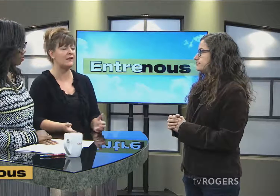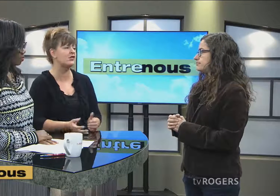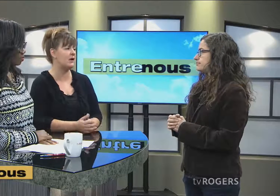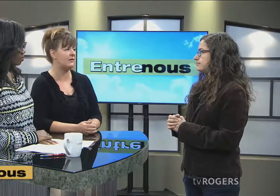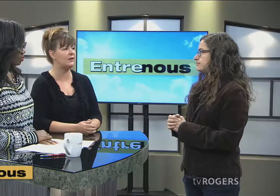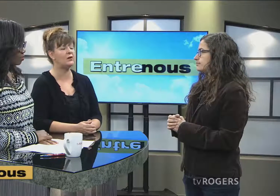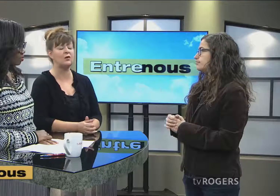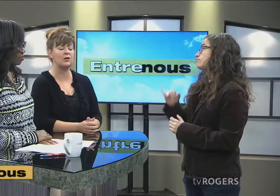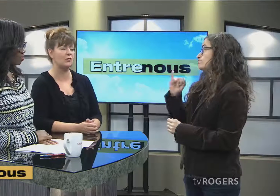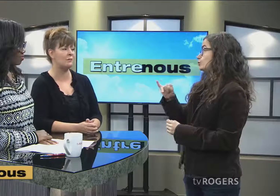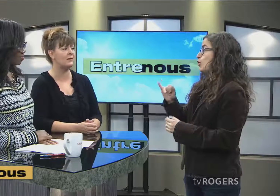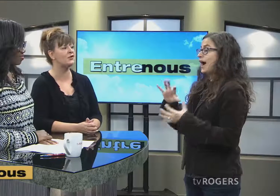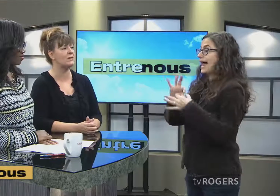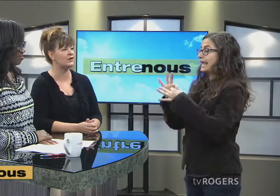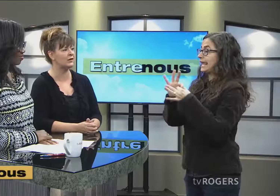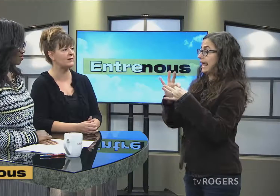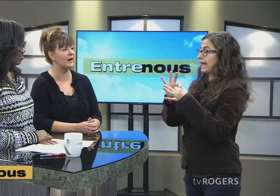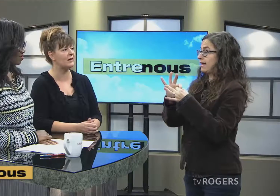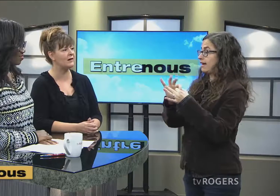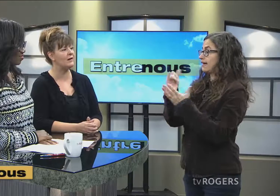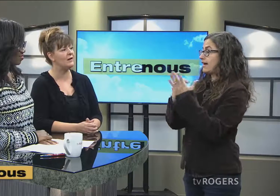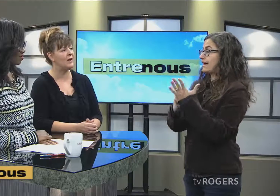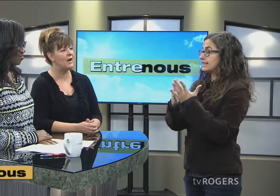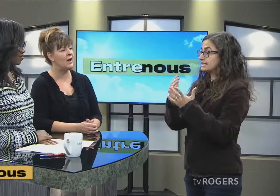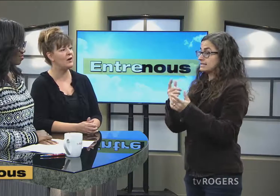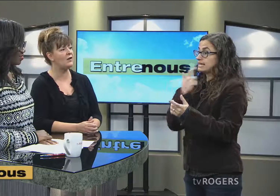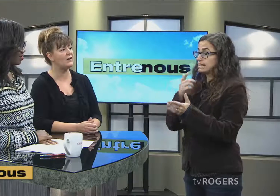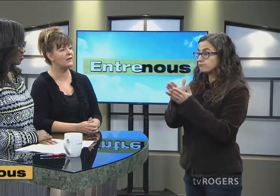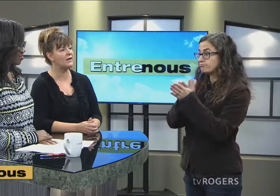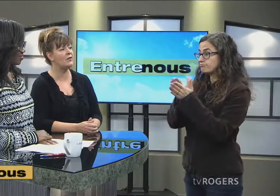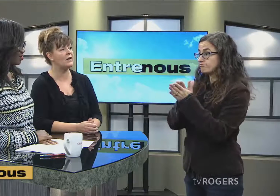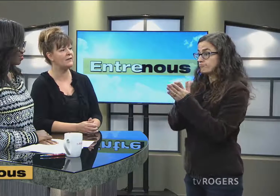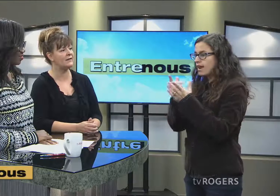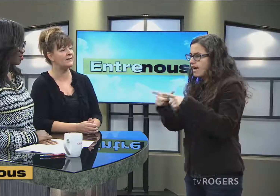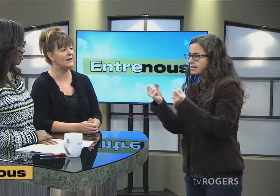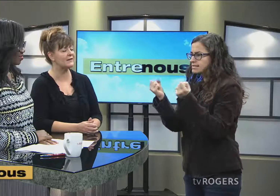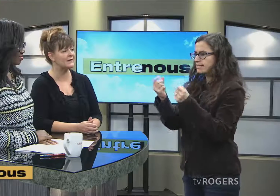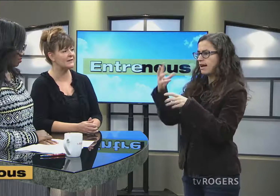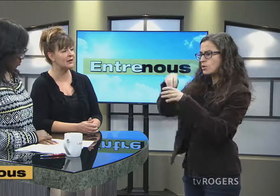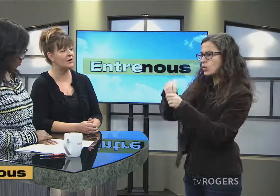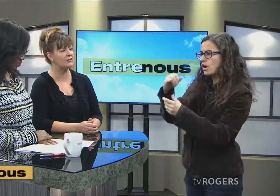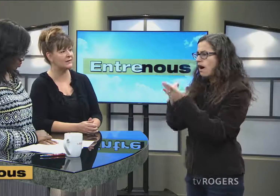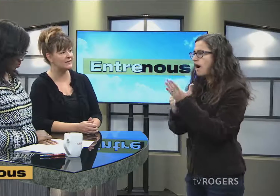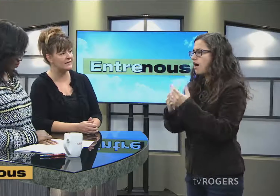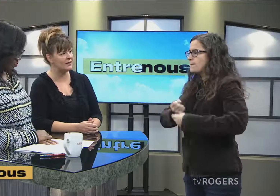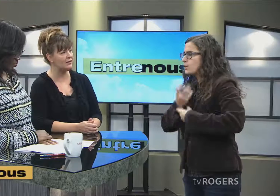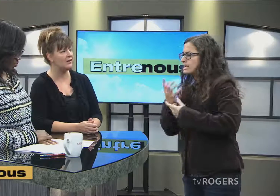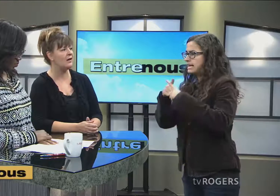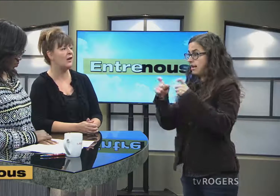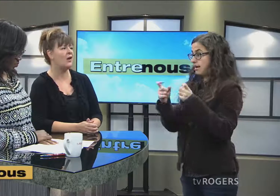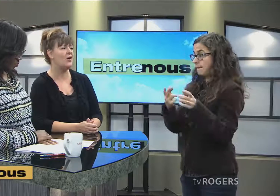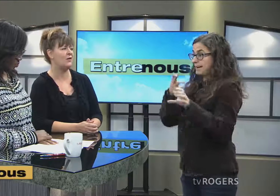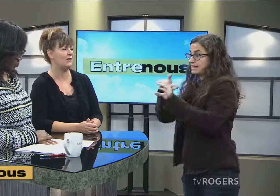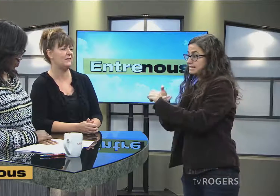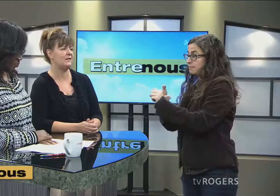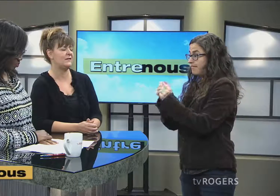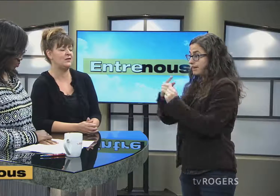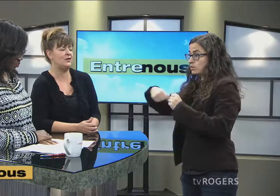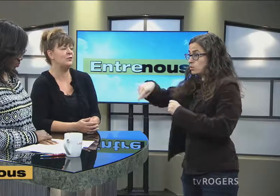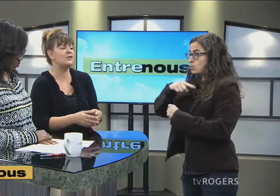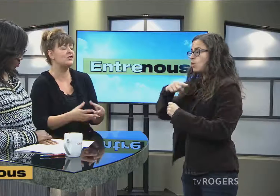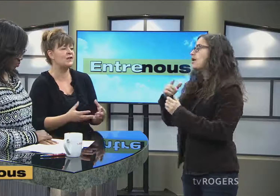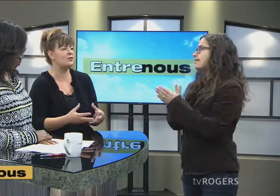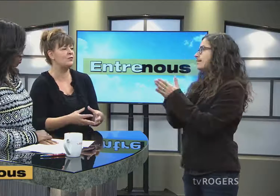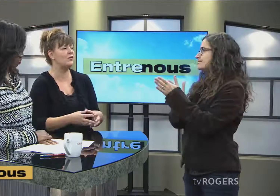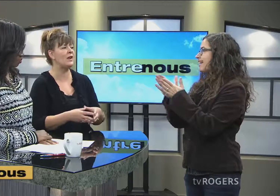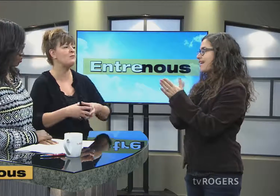la partager avec le groupe majoritaire. Alors, créer un lien avec des artistes en langue des signes, il y